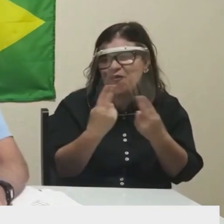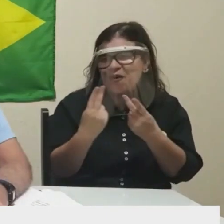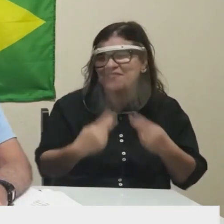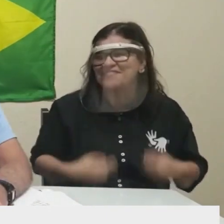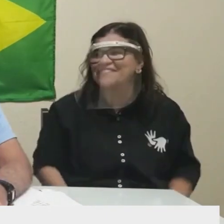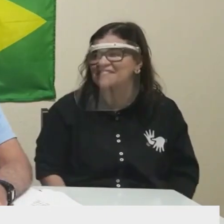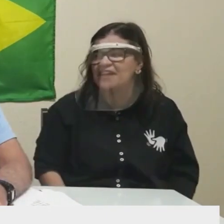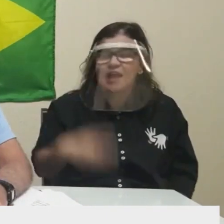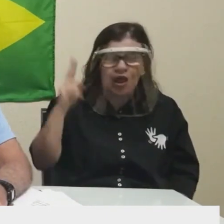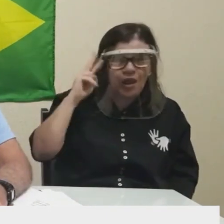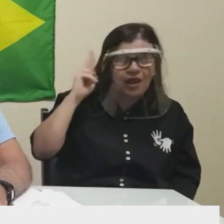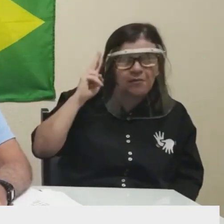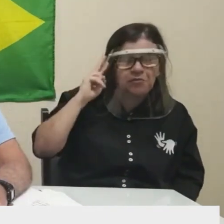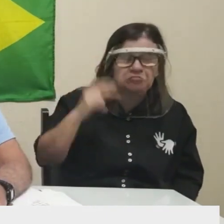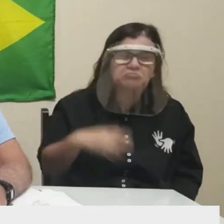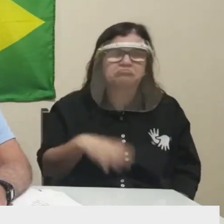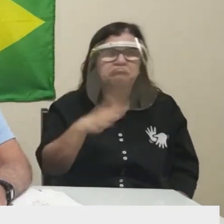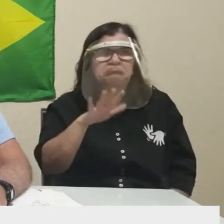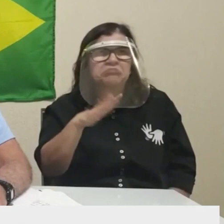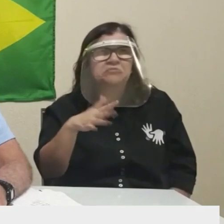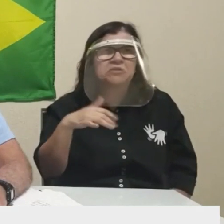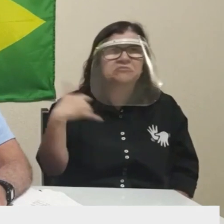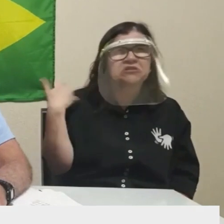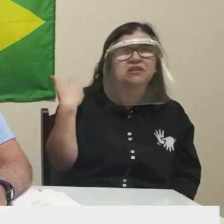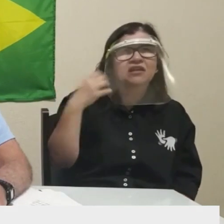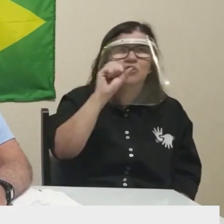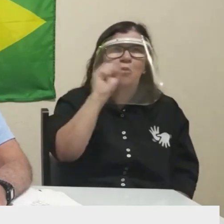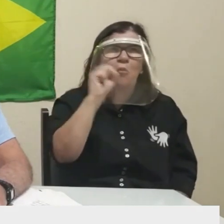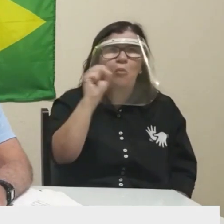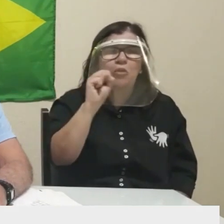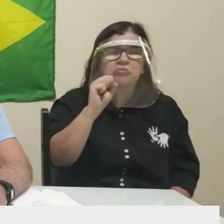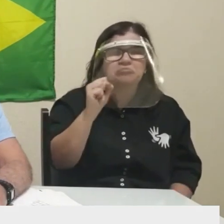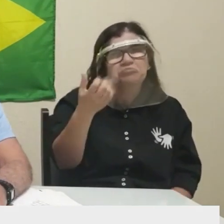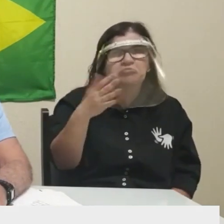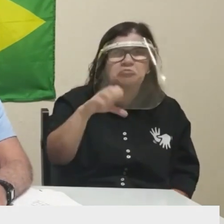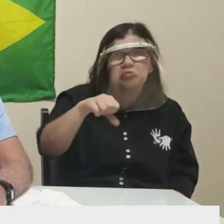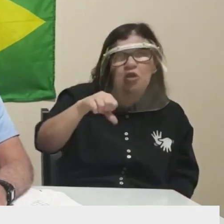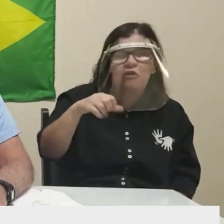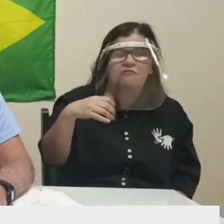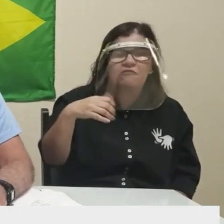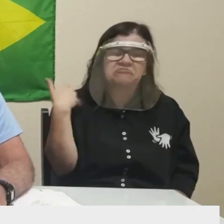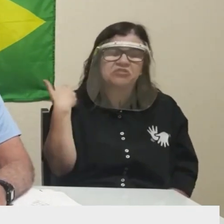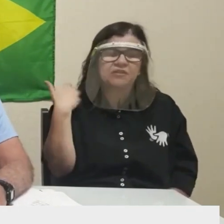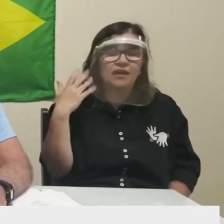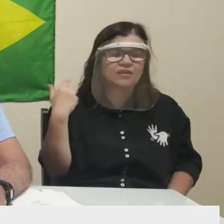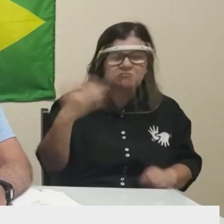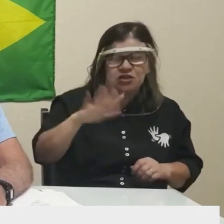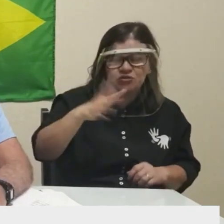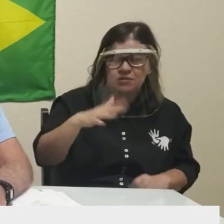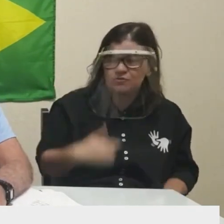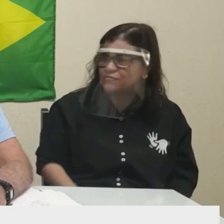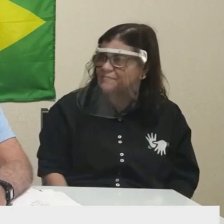lembro aqui em Eldorado, eu tinha lá meus 8, 9 anos de idade, meados dos anos 60.